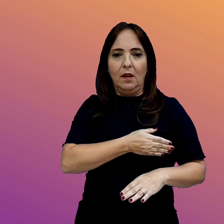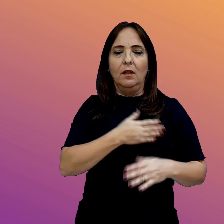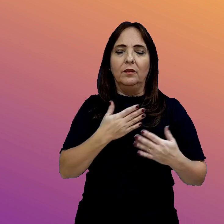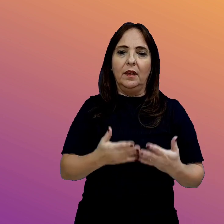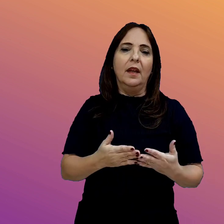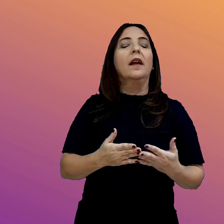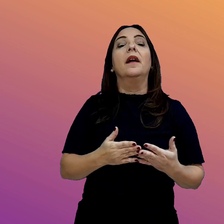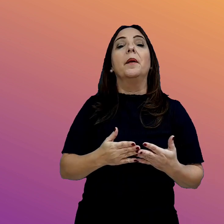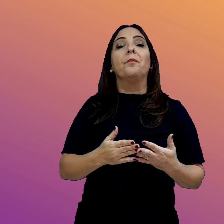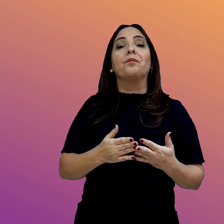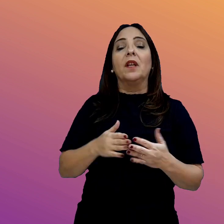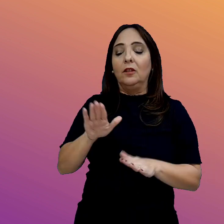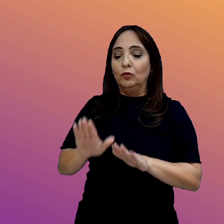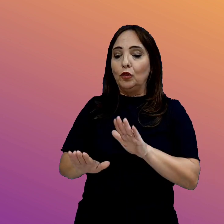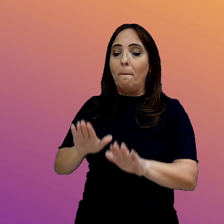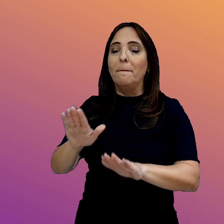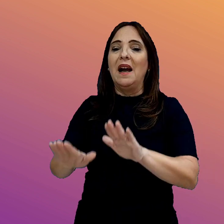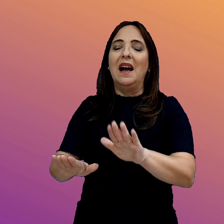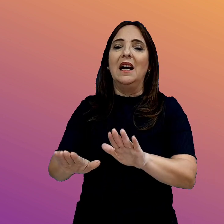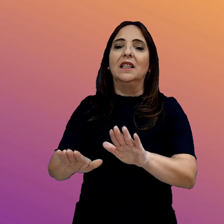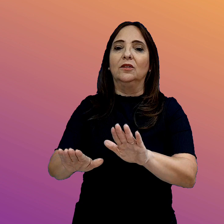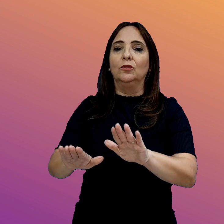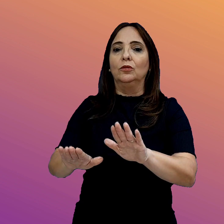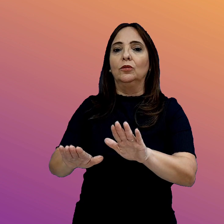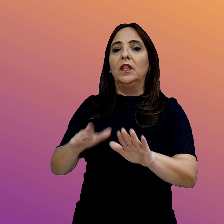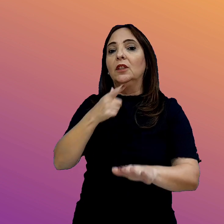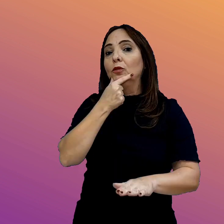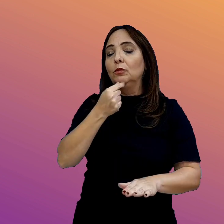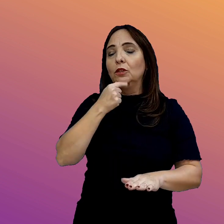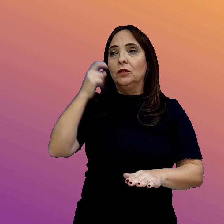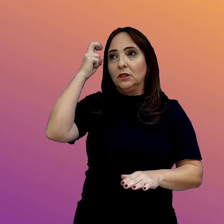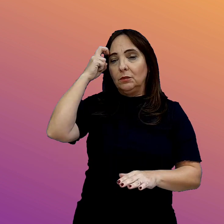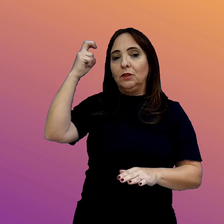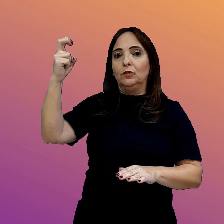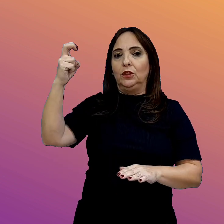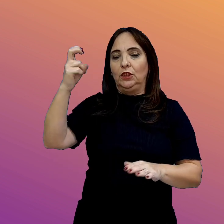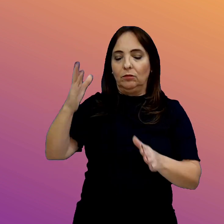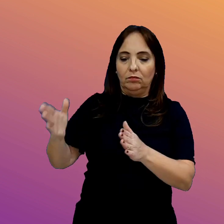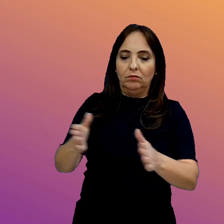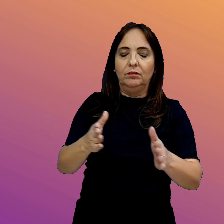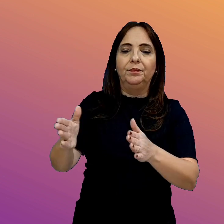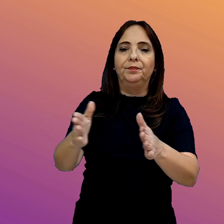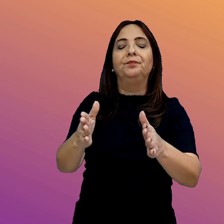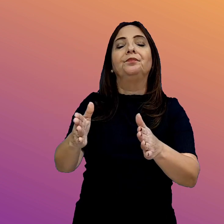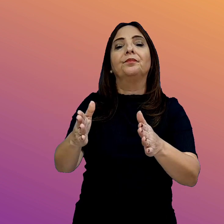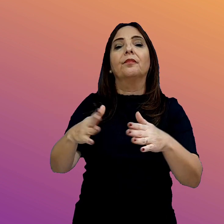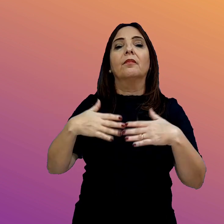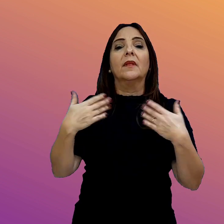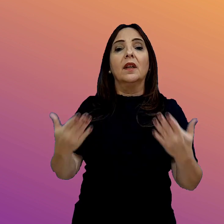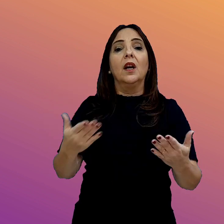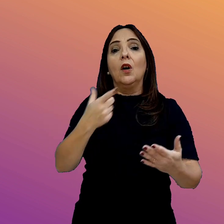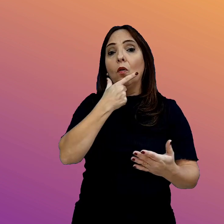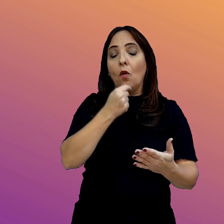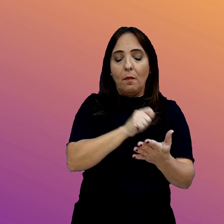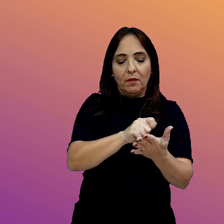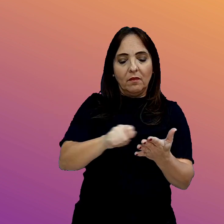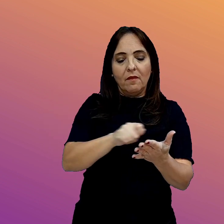Caminhada. Esse autor, ele coloca a posição de cada membro da família, aprendendo com as